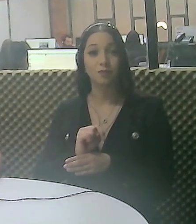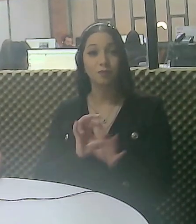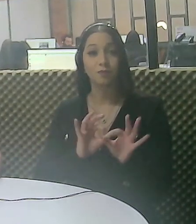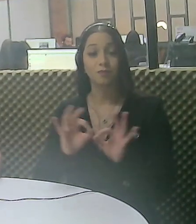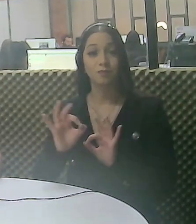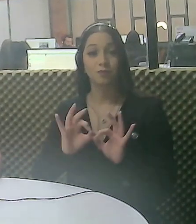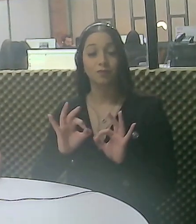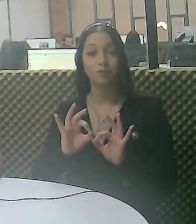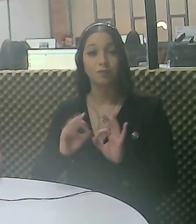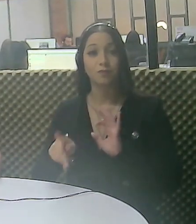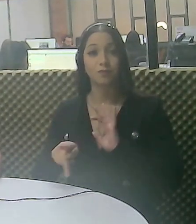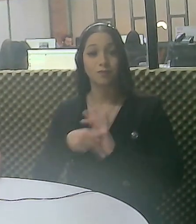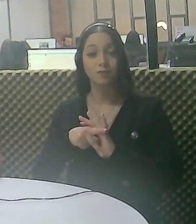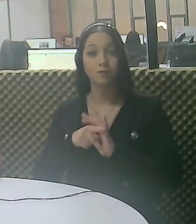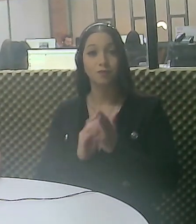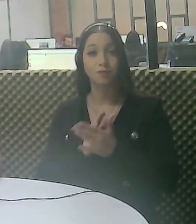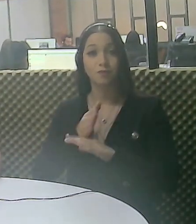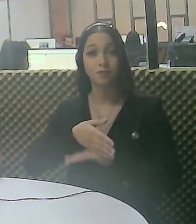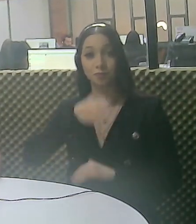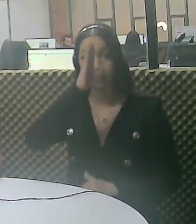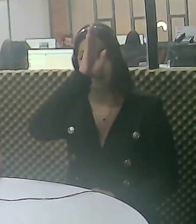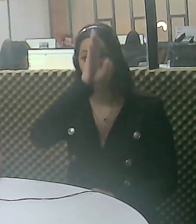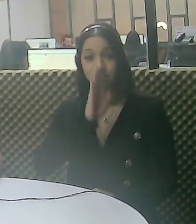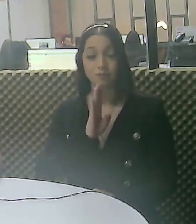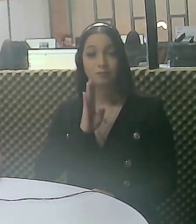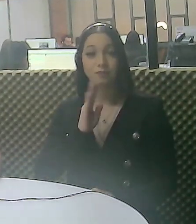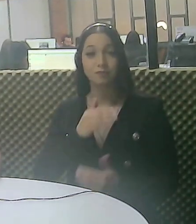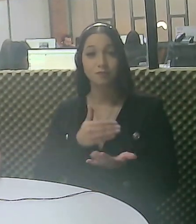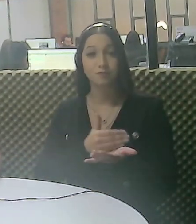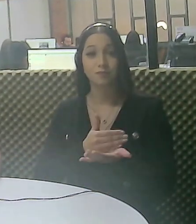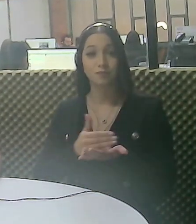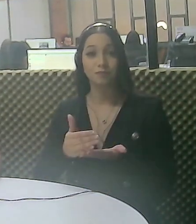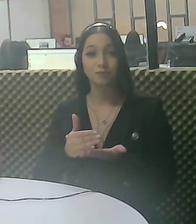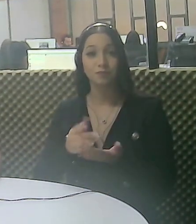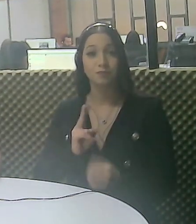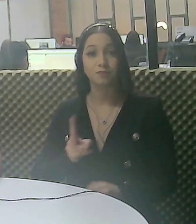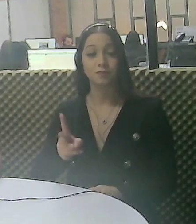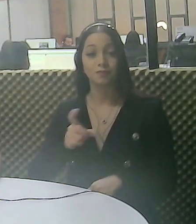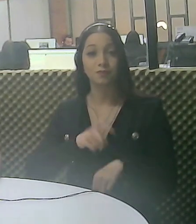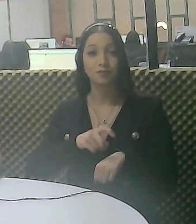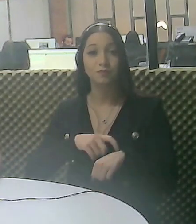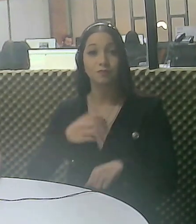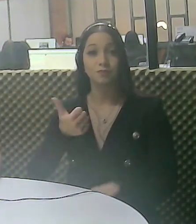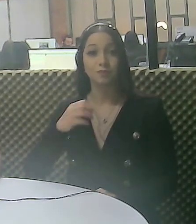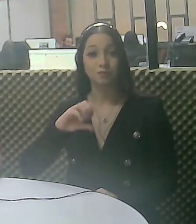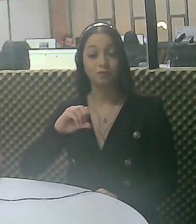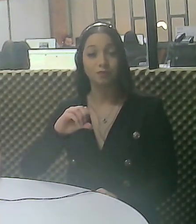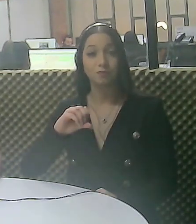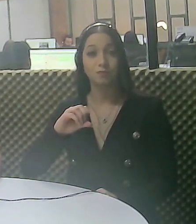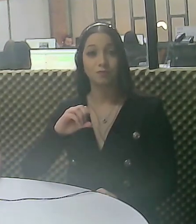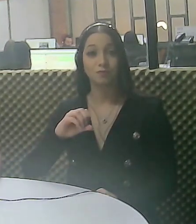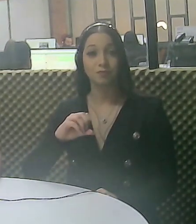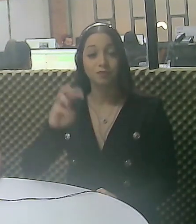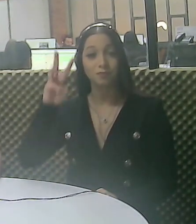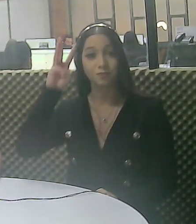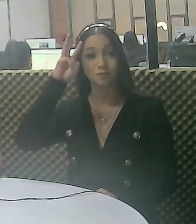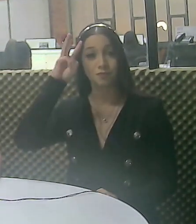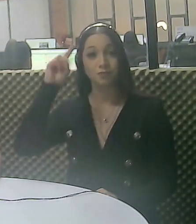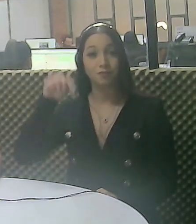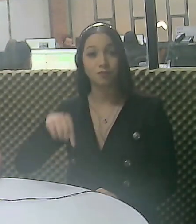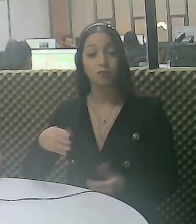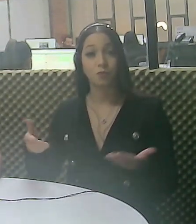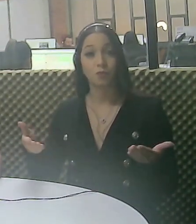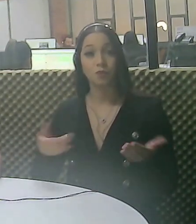destaca clássicos do cinema com entrada gratuita. Com início da exibição sempre às 19 horas, a edição desta terça